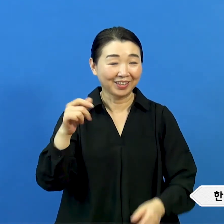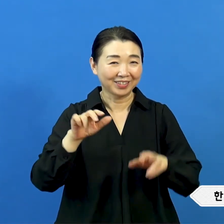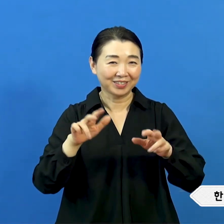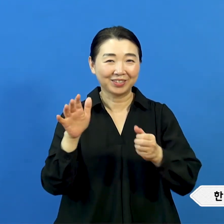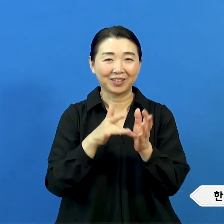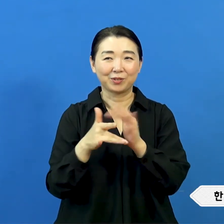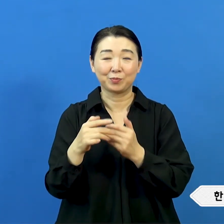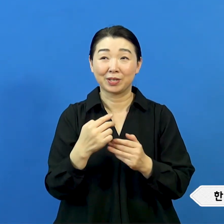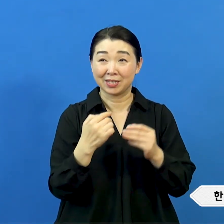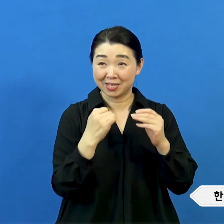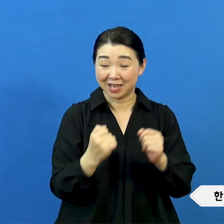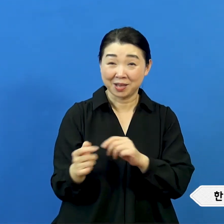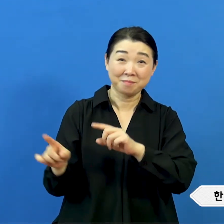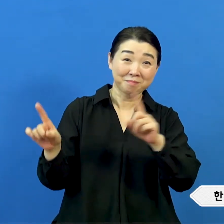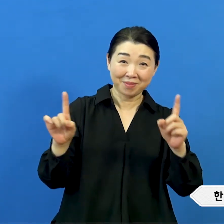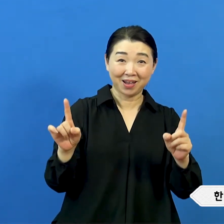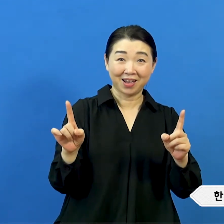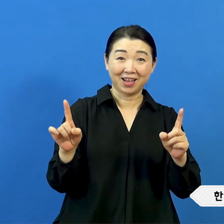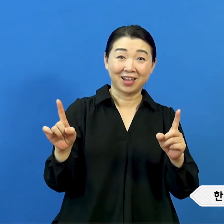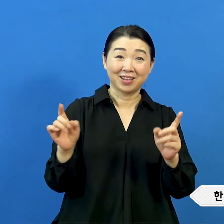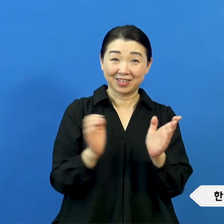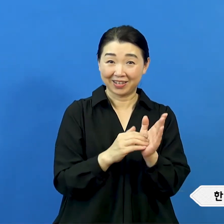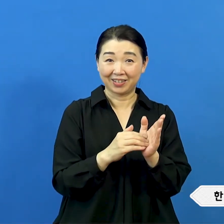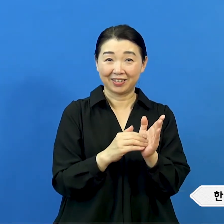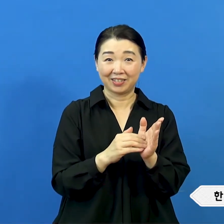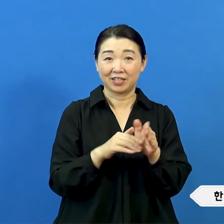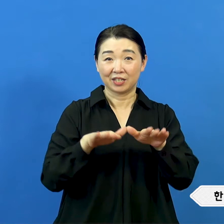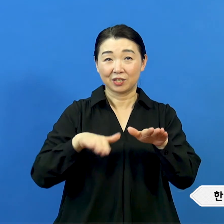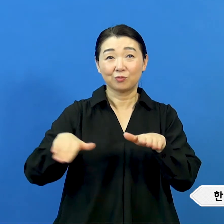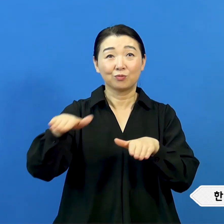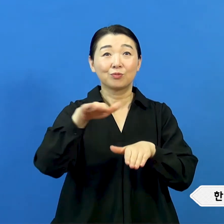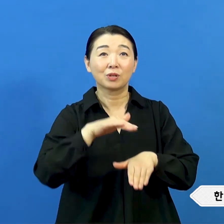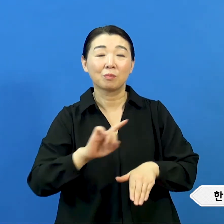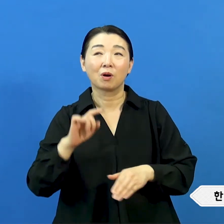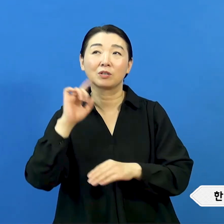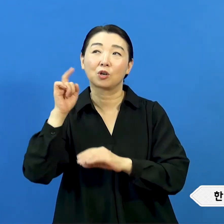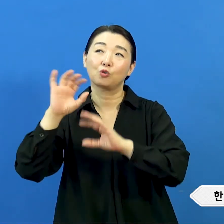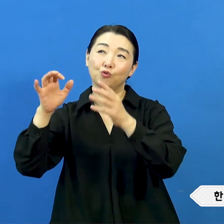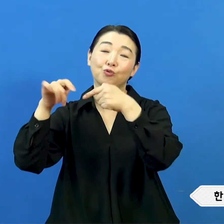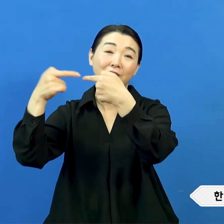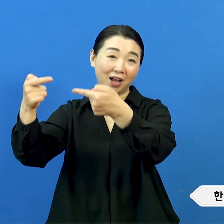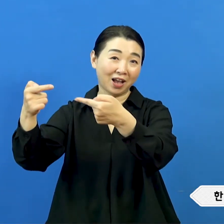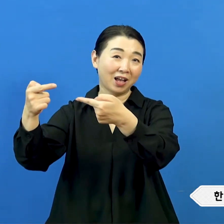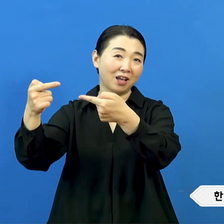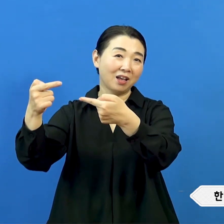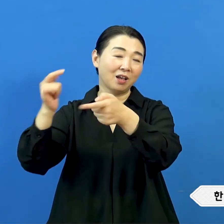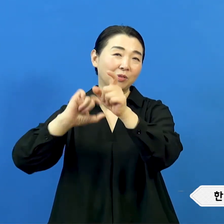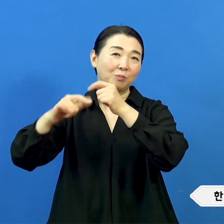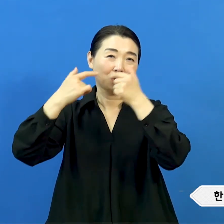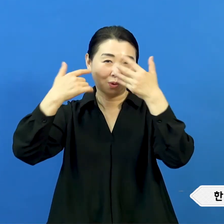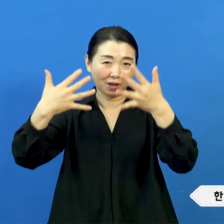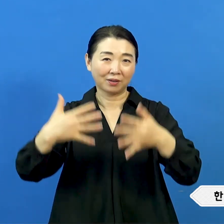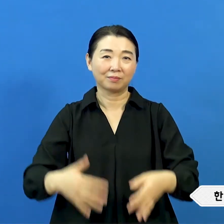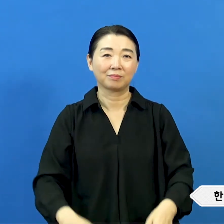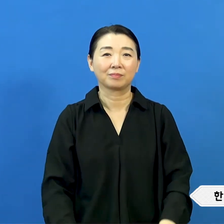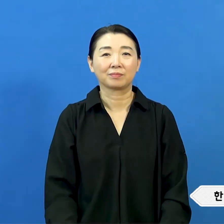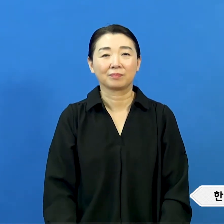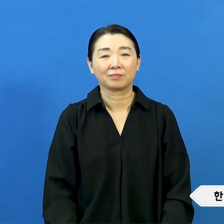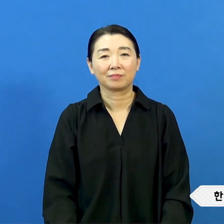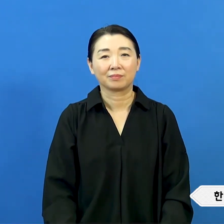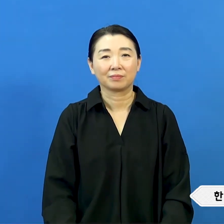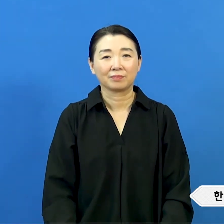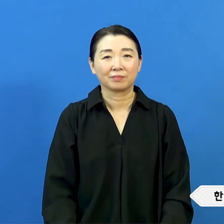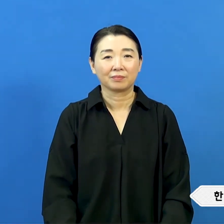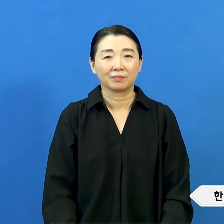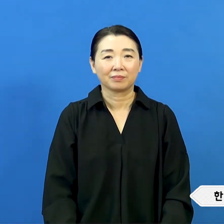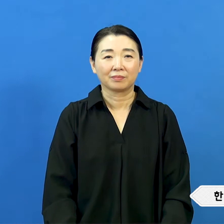예수님이 살아나셔서 부활하셔서 계신데, 그러면 우리가 천국 가는 것은 더욱 더 분명한 일이 아니겠는가, 그